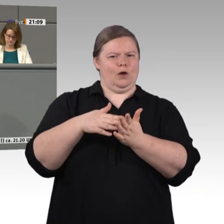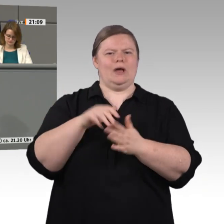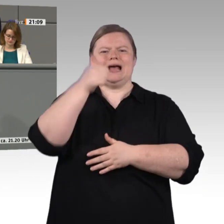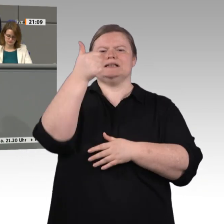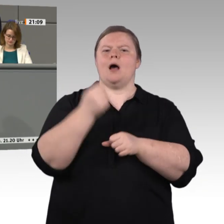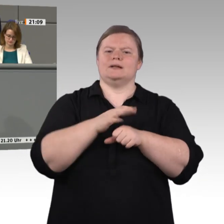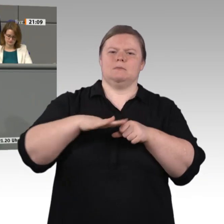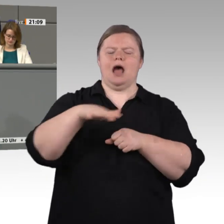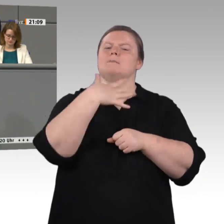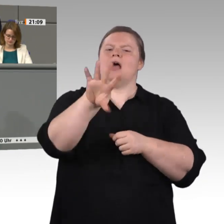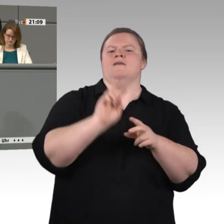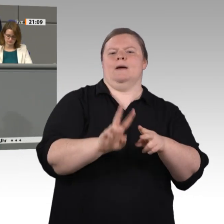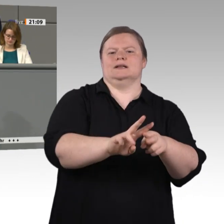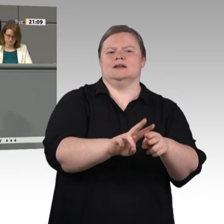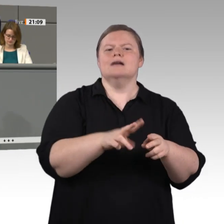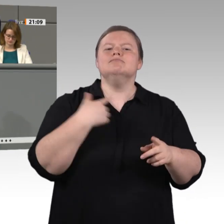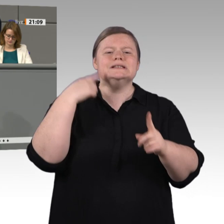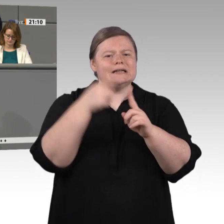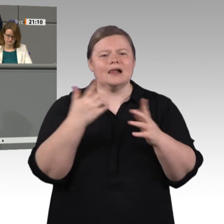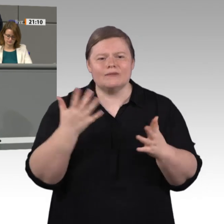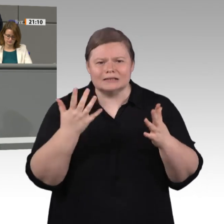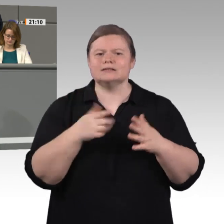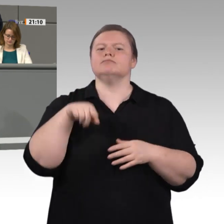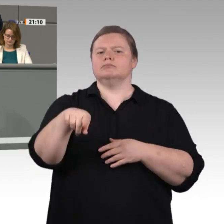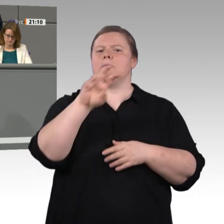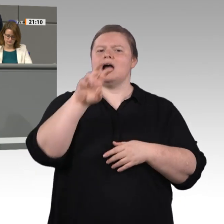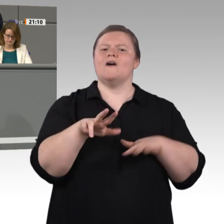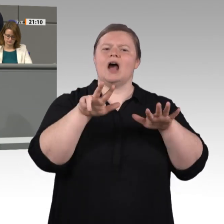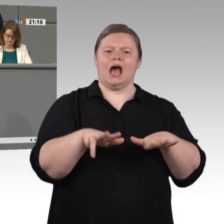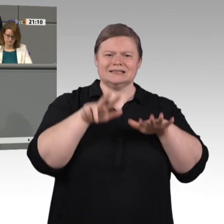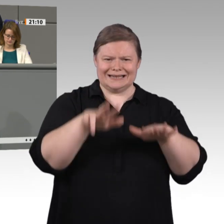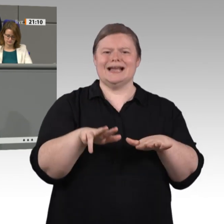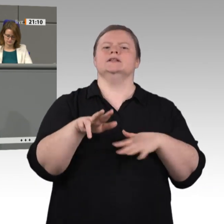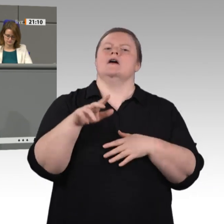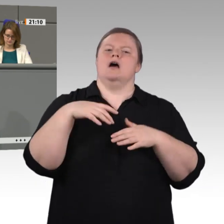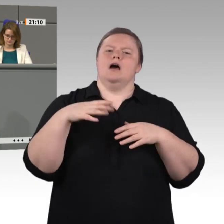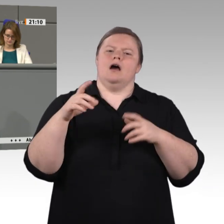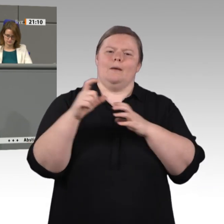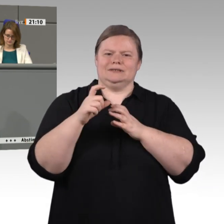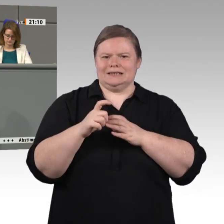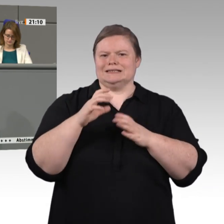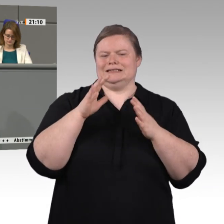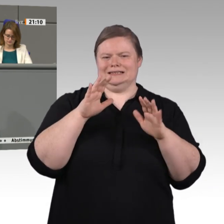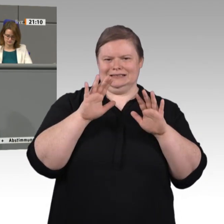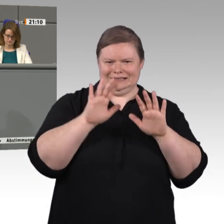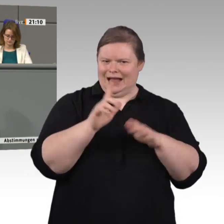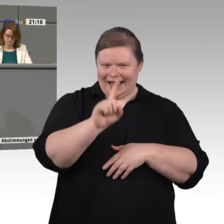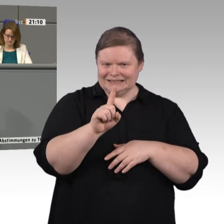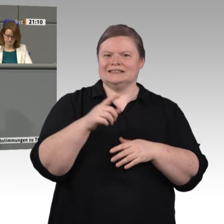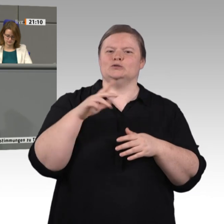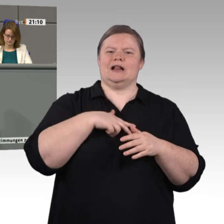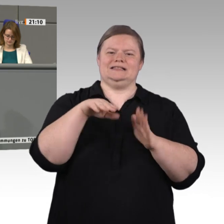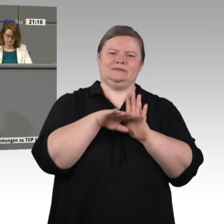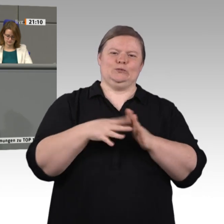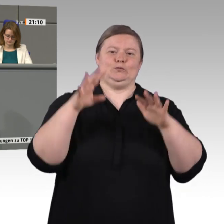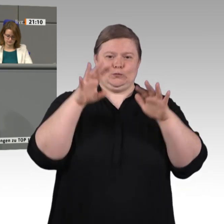hoher Qualifikation, die zum Teil ihre Behinderung erst nach langer Erwerbstätigkeit erworben haben, die Integration in den Arbeitsmarkt, und es